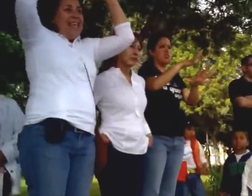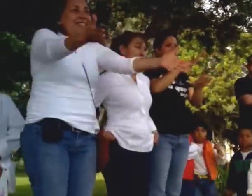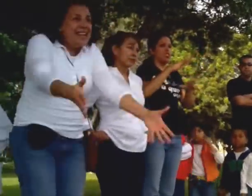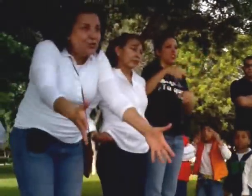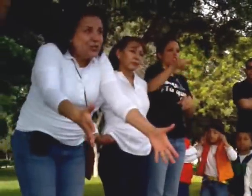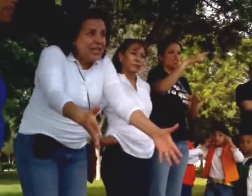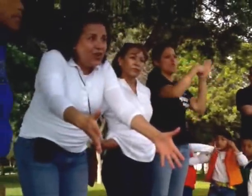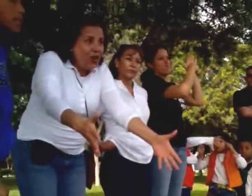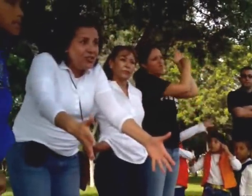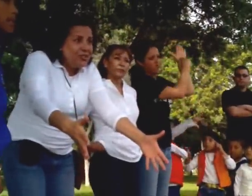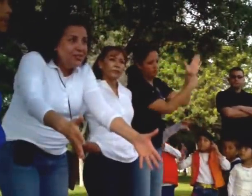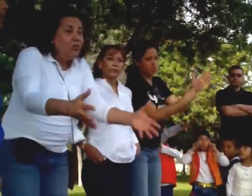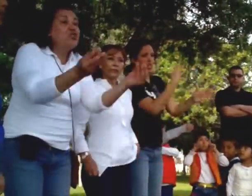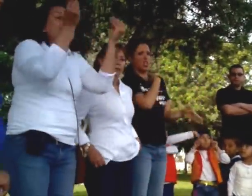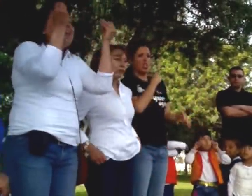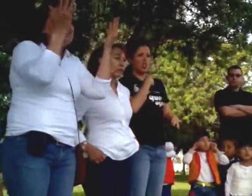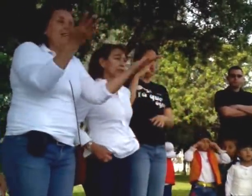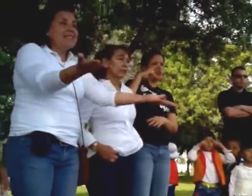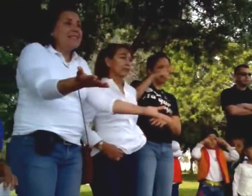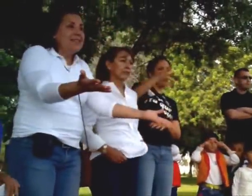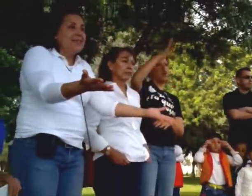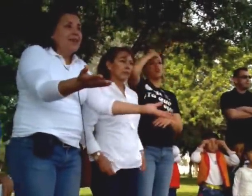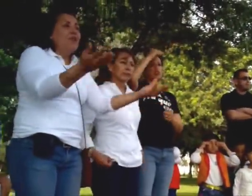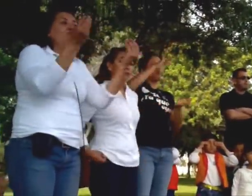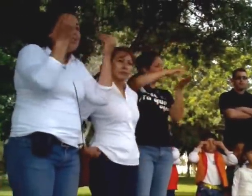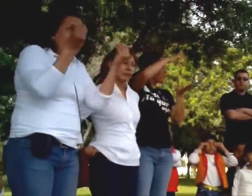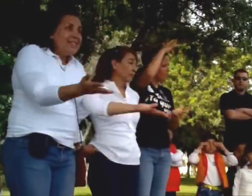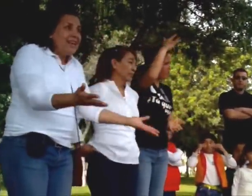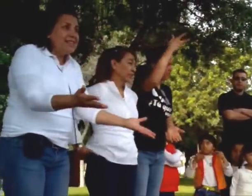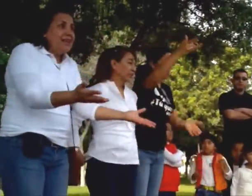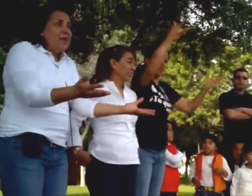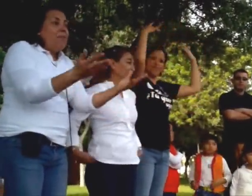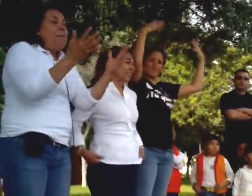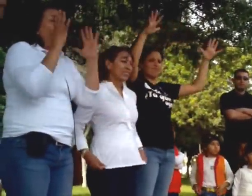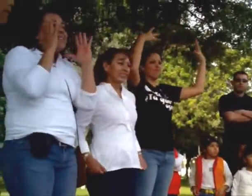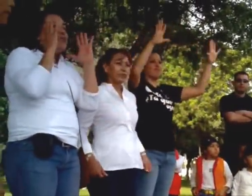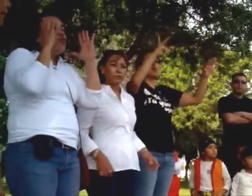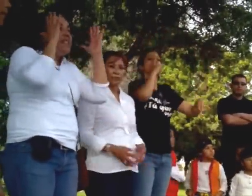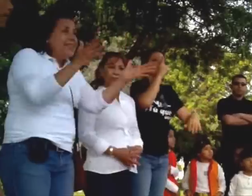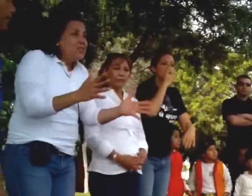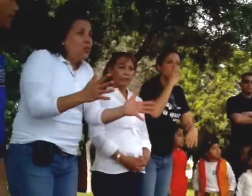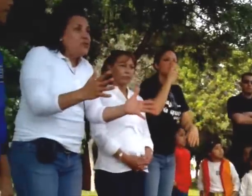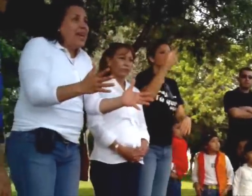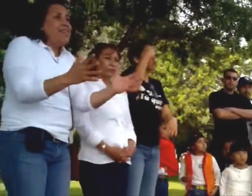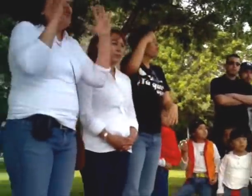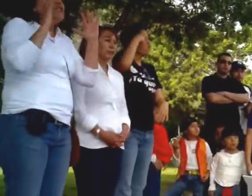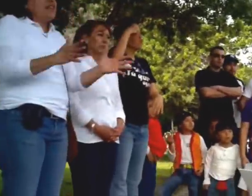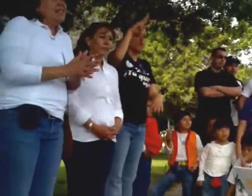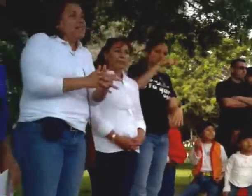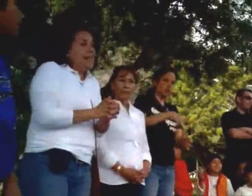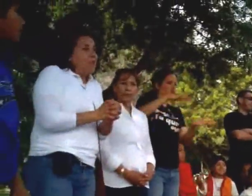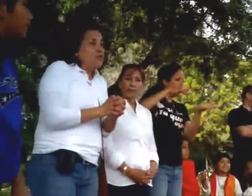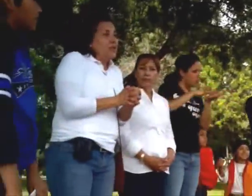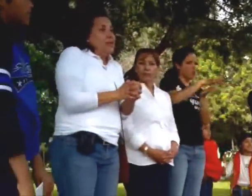por la enseñanza a sus hijos. Muchas gracias. Muchas gracias. Papás conscientes con ustedes son